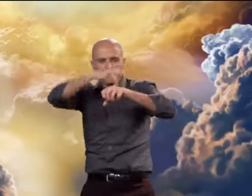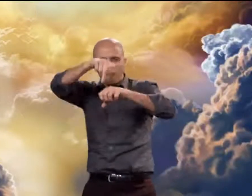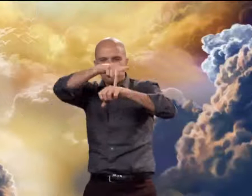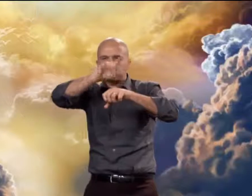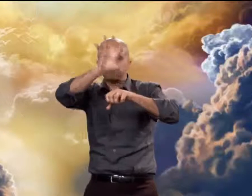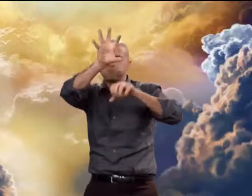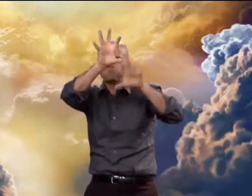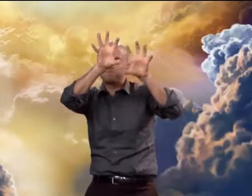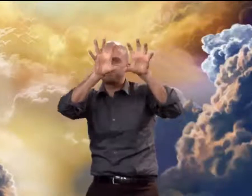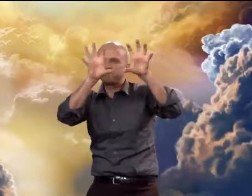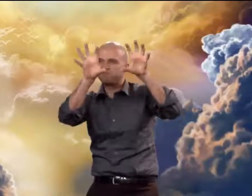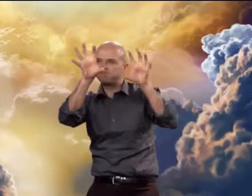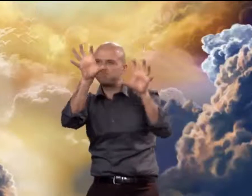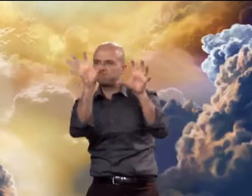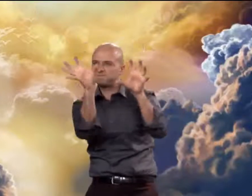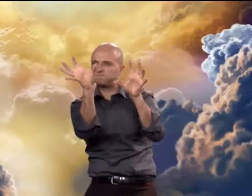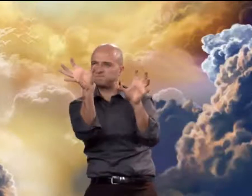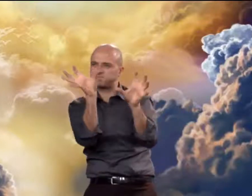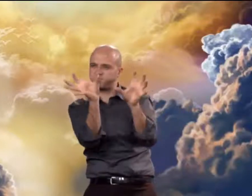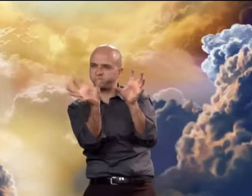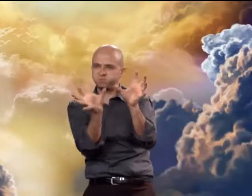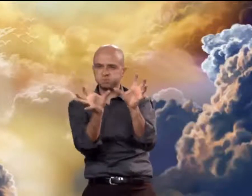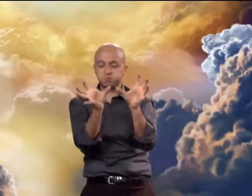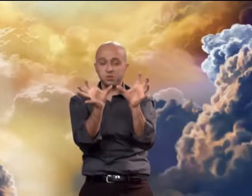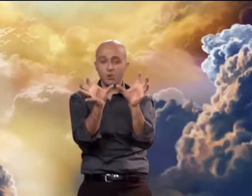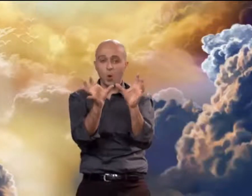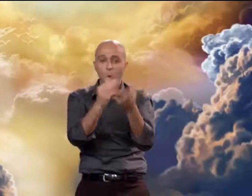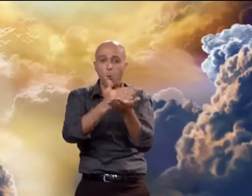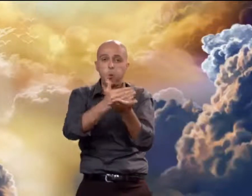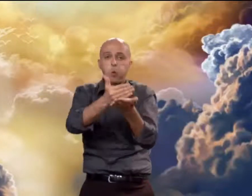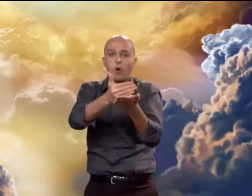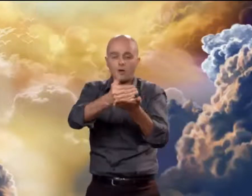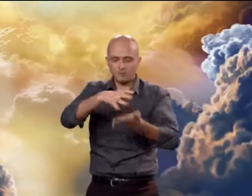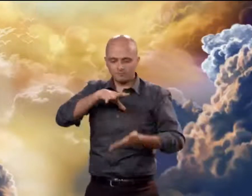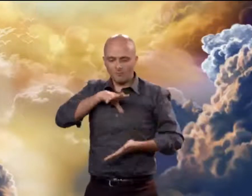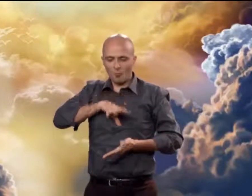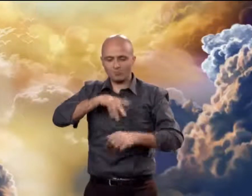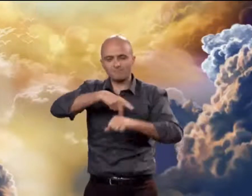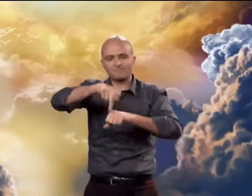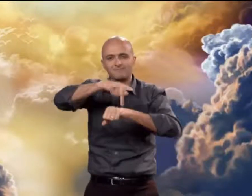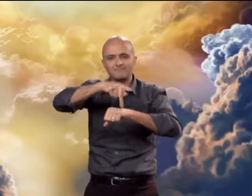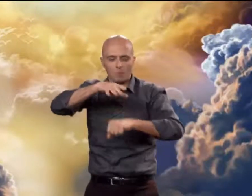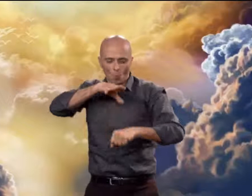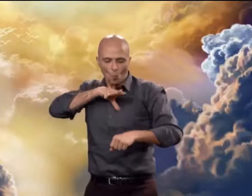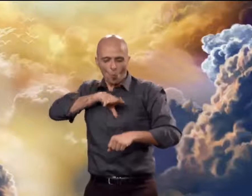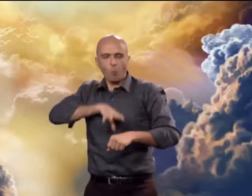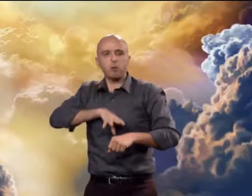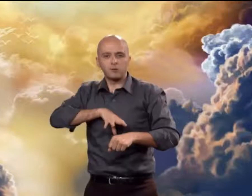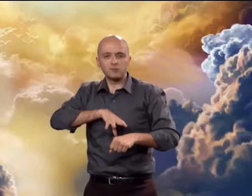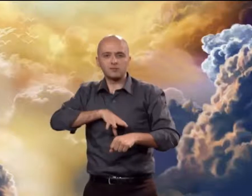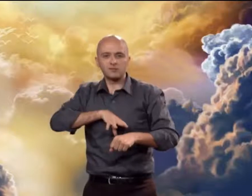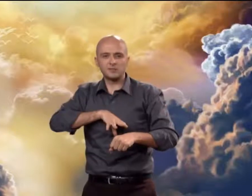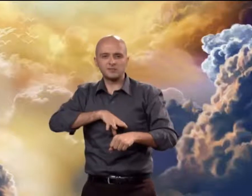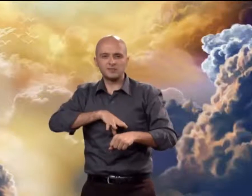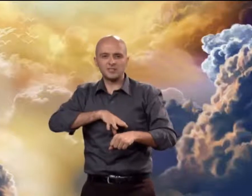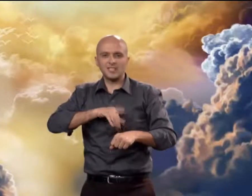assombroso, sendo delas lançadas imensas massas para os vales próximos. É dito que saíram chamas